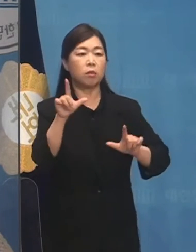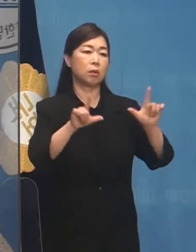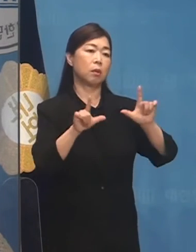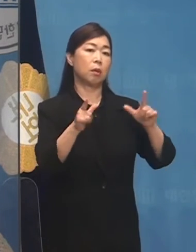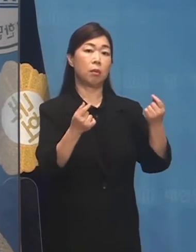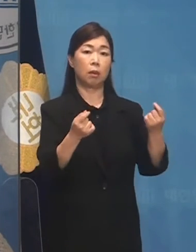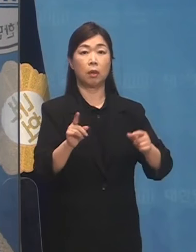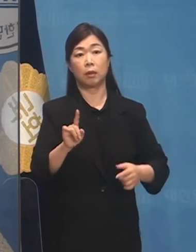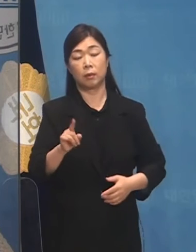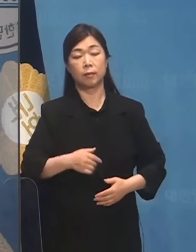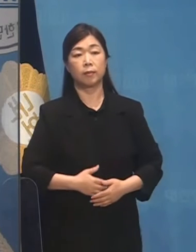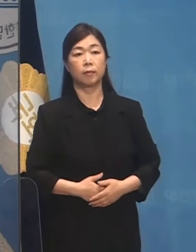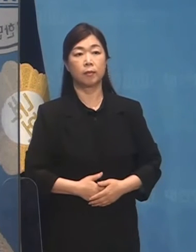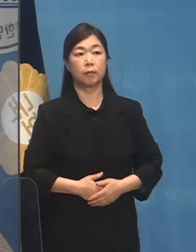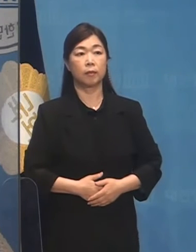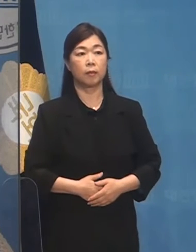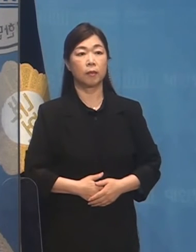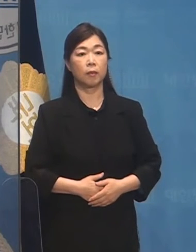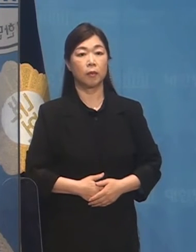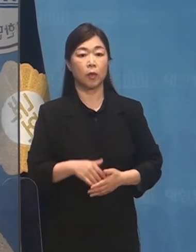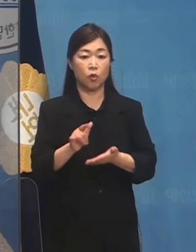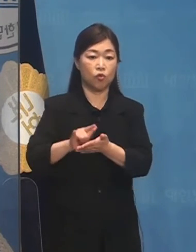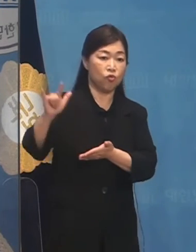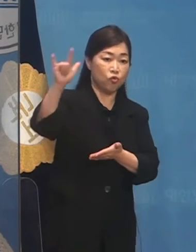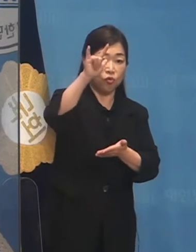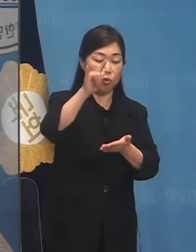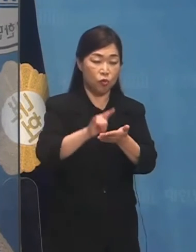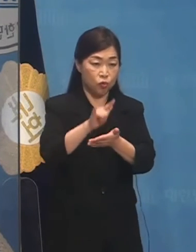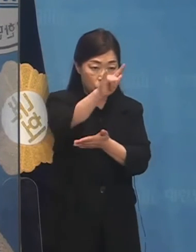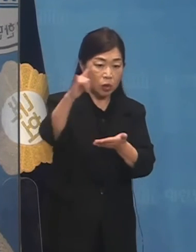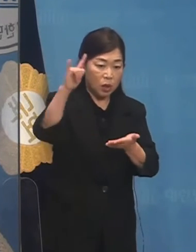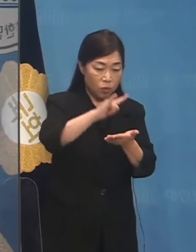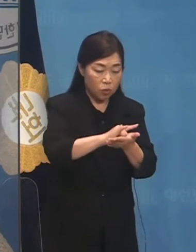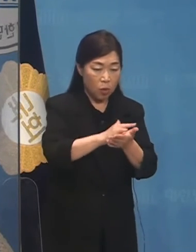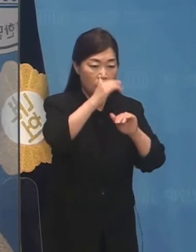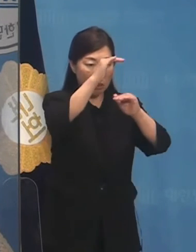있습니다. 이 출입국 내역에 대해서도